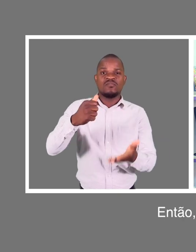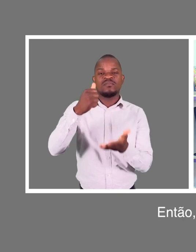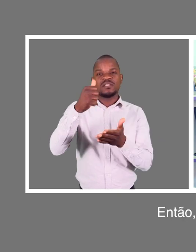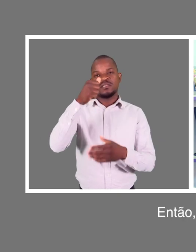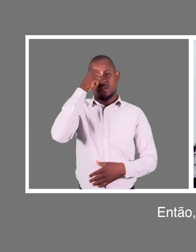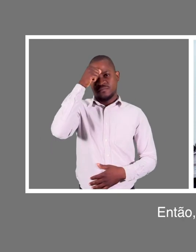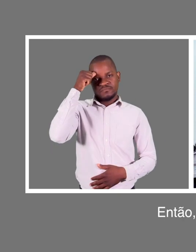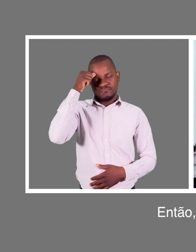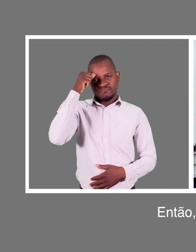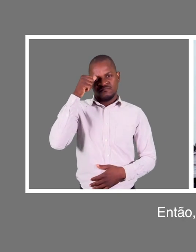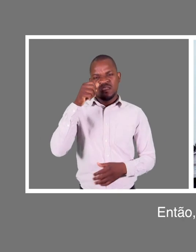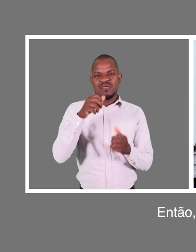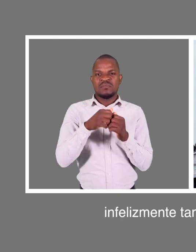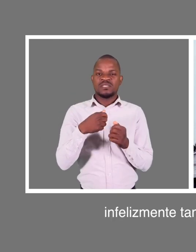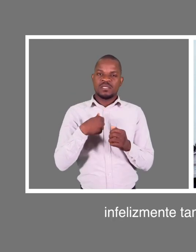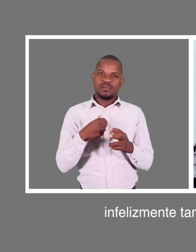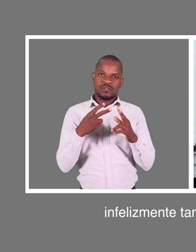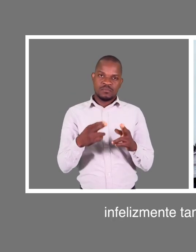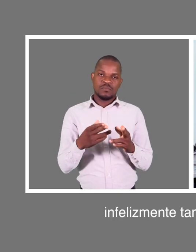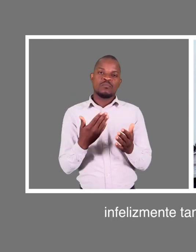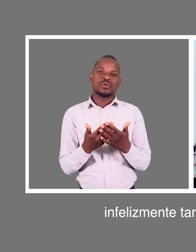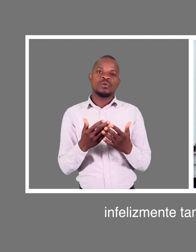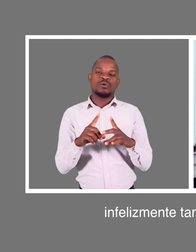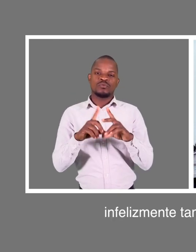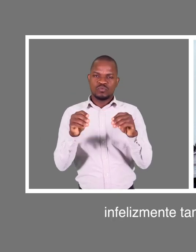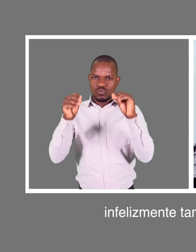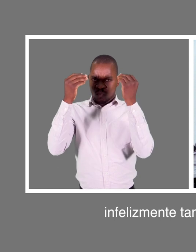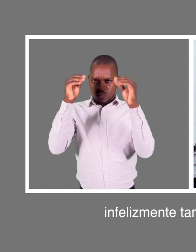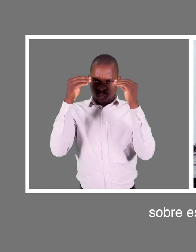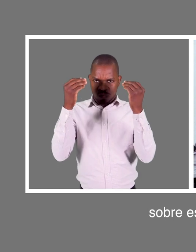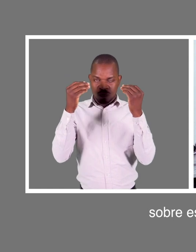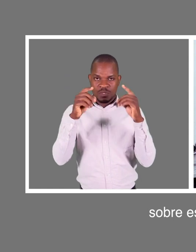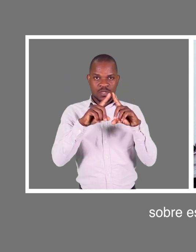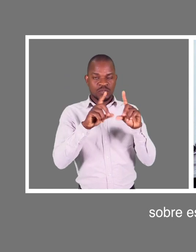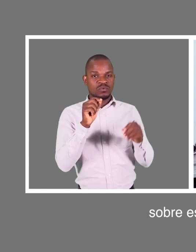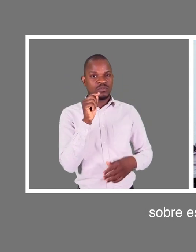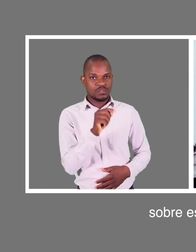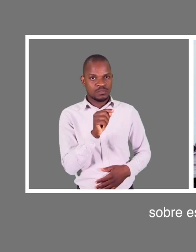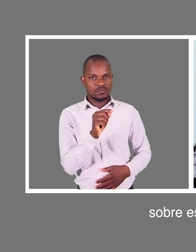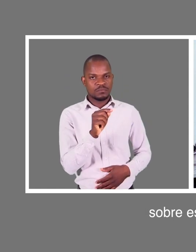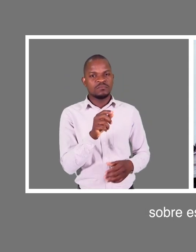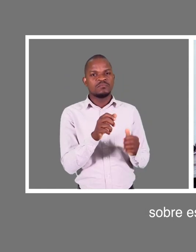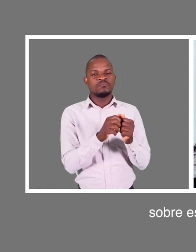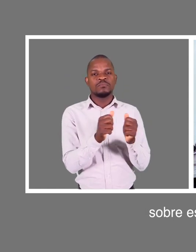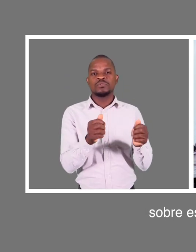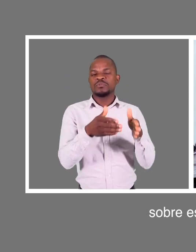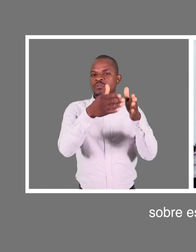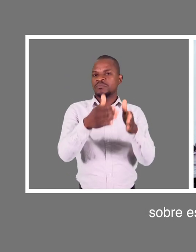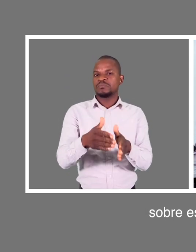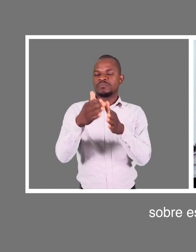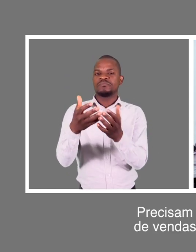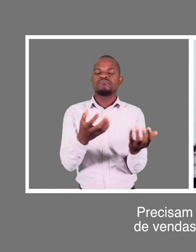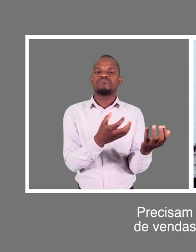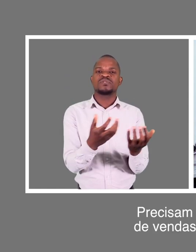Então, eu penso que seria ideal. Infelizmente, é também pelos custos que existem sobre essa questão. As